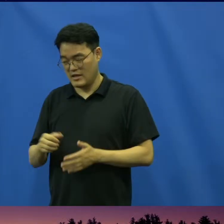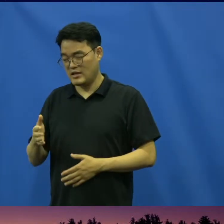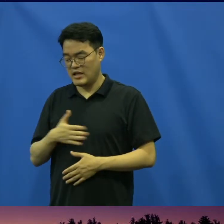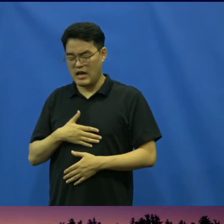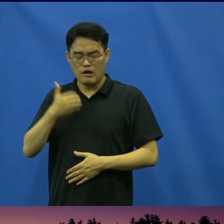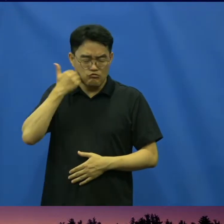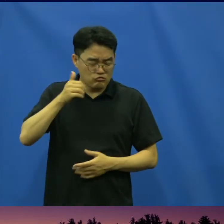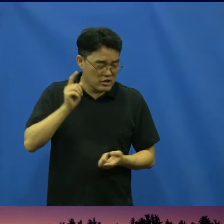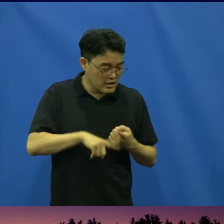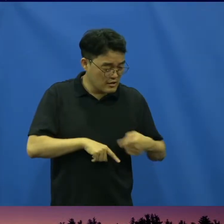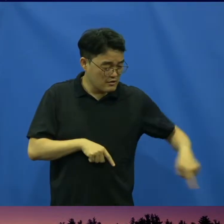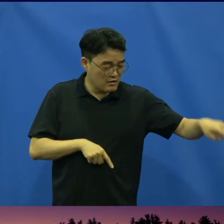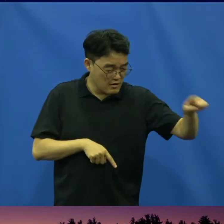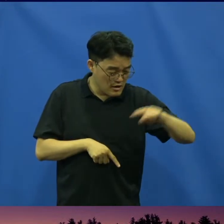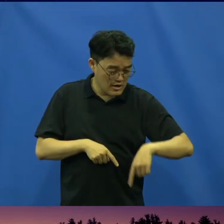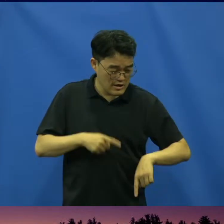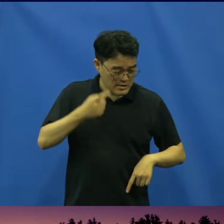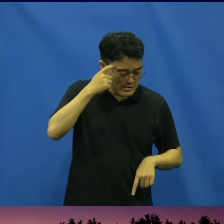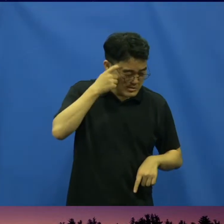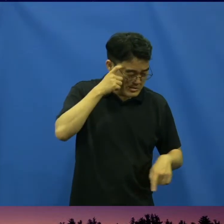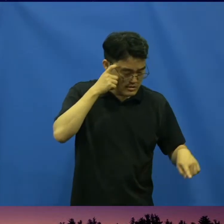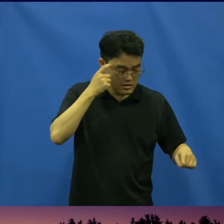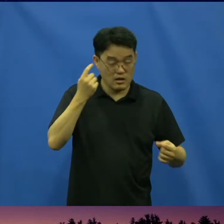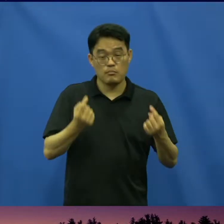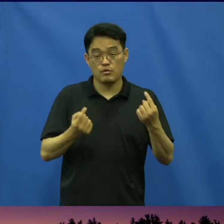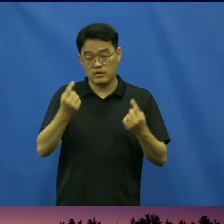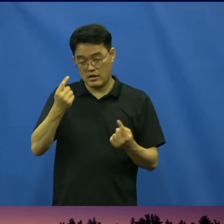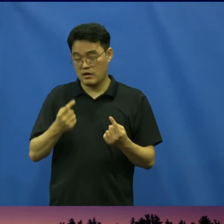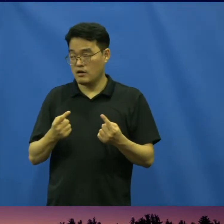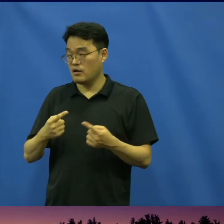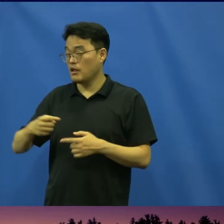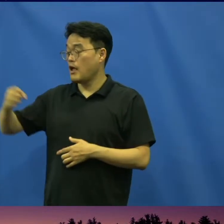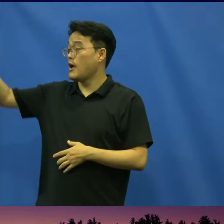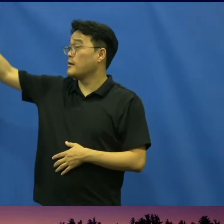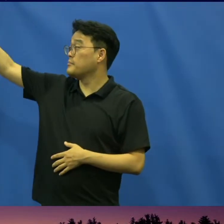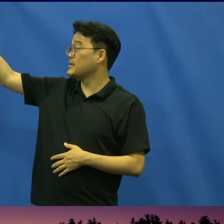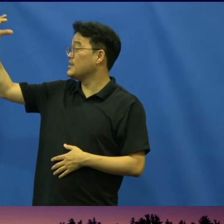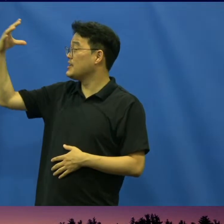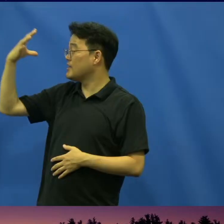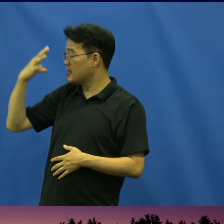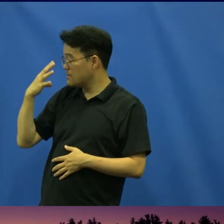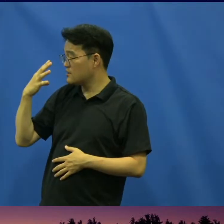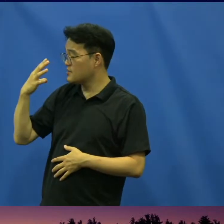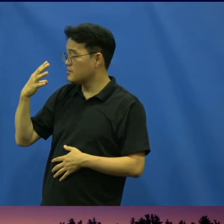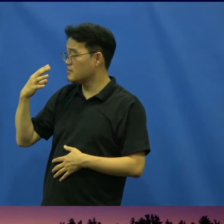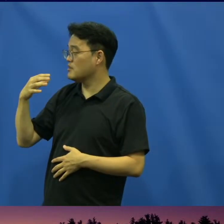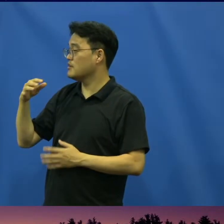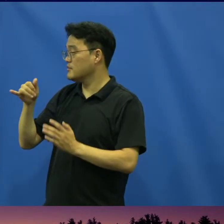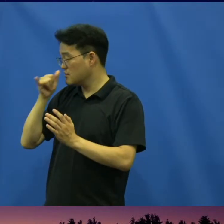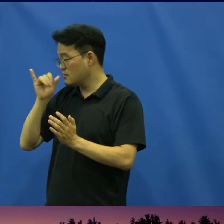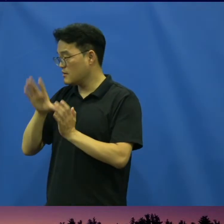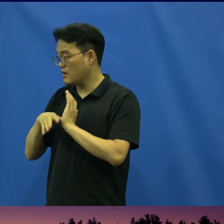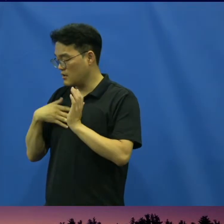그러니까 여러분 빛을 보기 전에는 내가 어둠이라는 걸 몰라요. 빛이 임해야 내가 어둠에 있었구나.